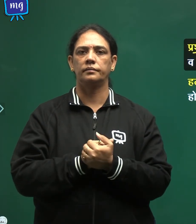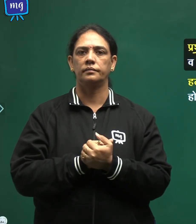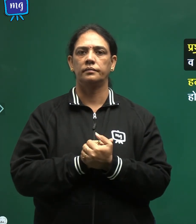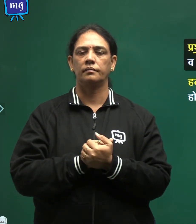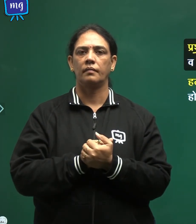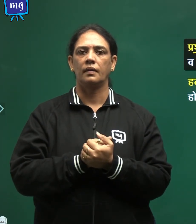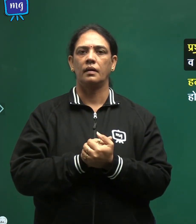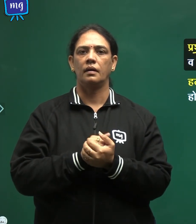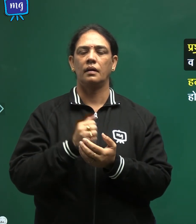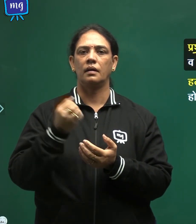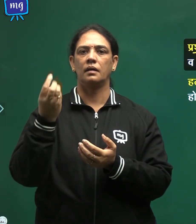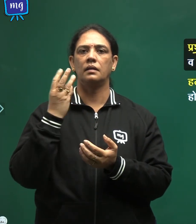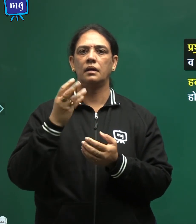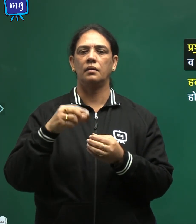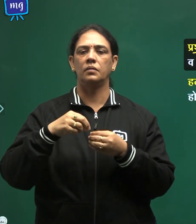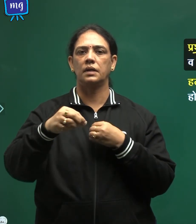कितनी भुजाएं